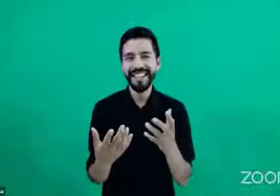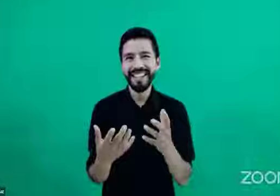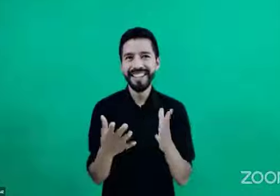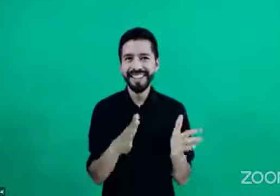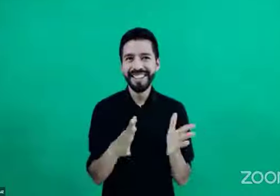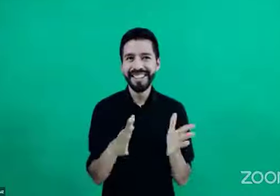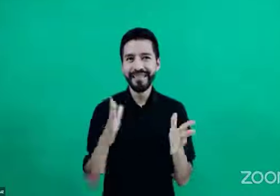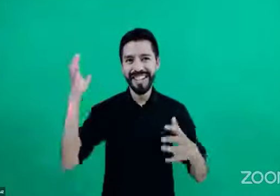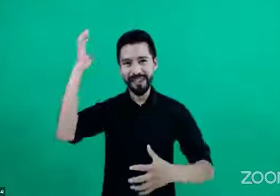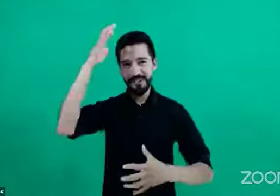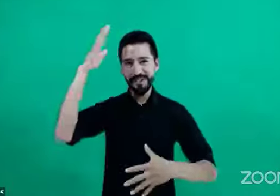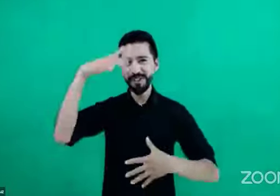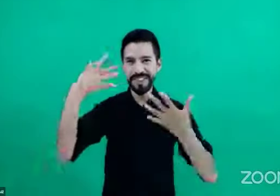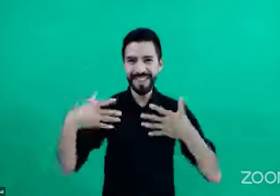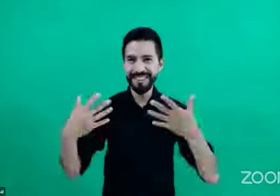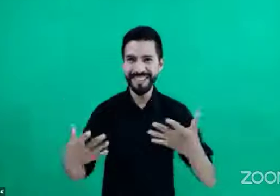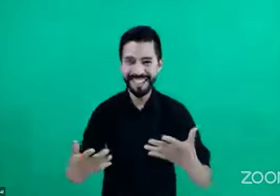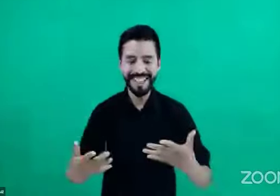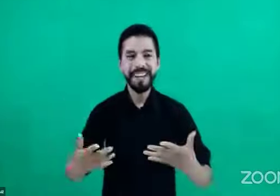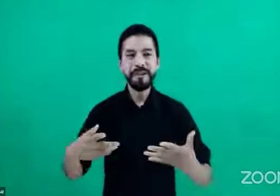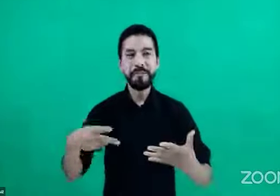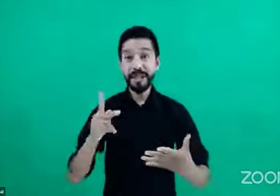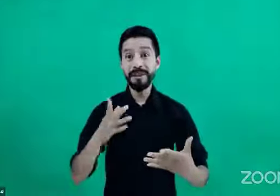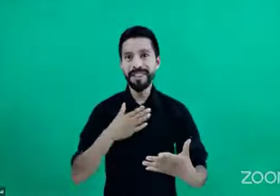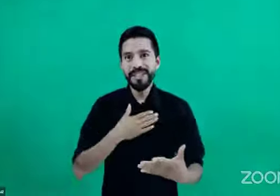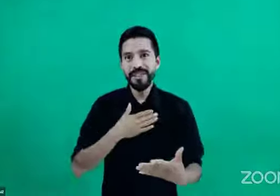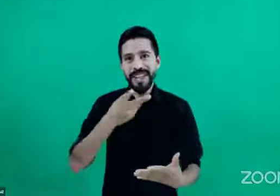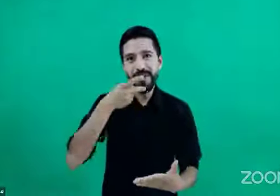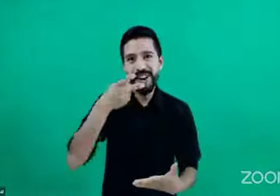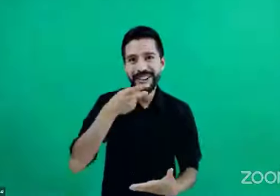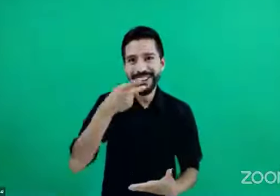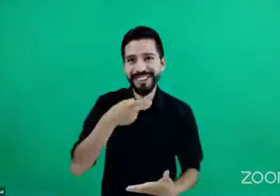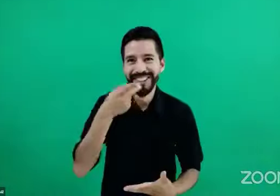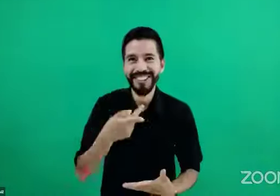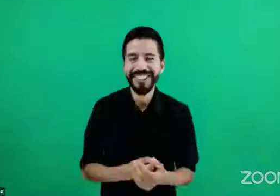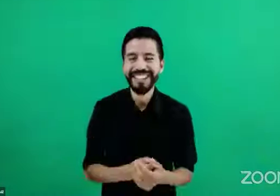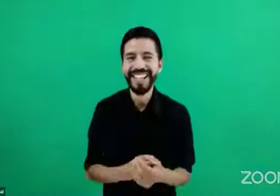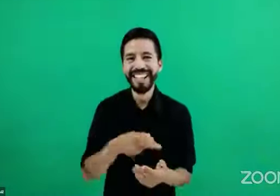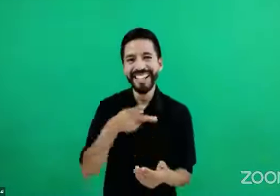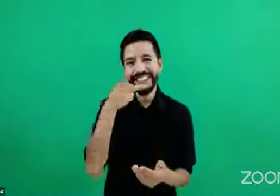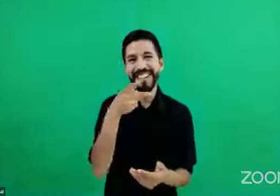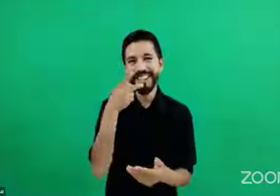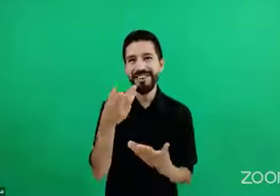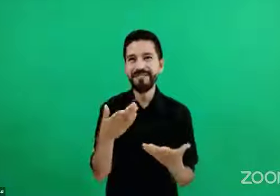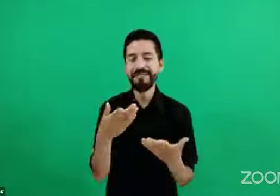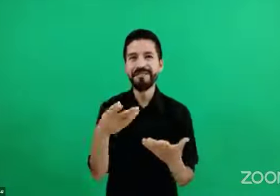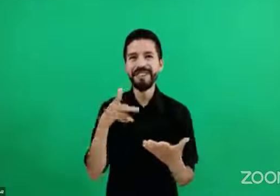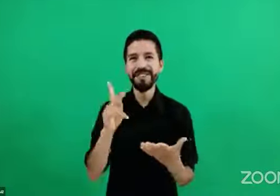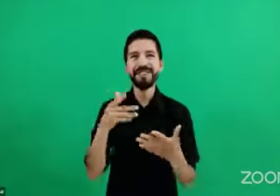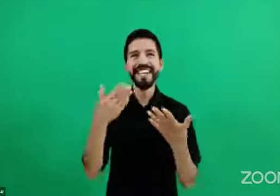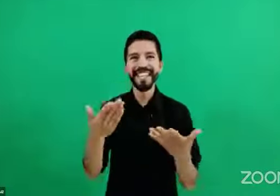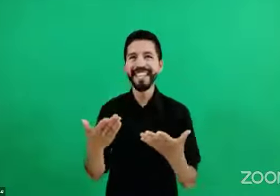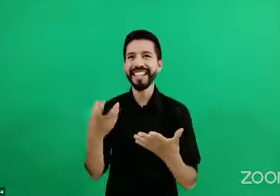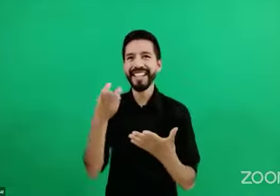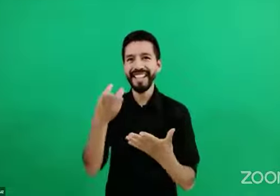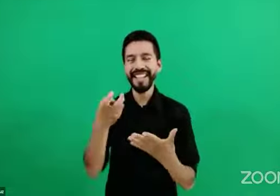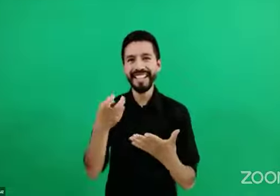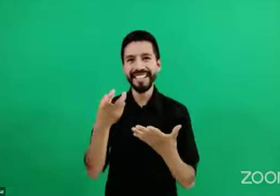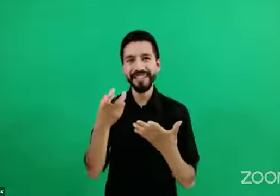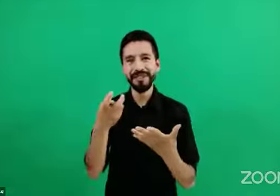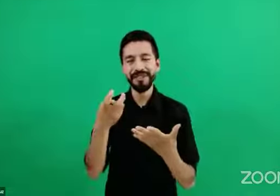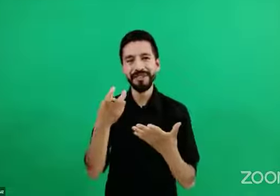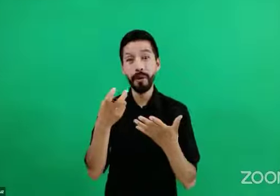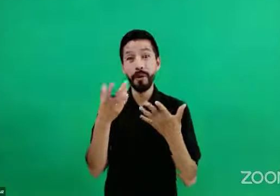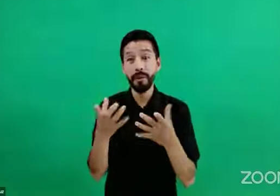ok, me dijeron mono, me dijeron así, pero, y eso que yo hablo, y eso que yo hablo, pero imagínate